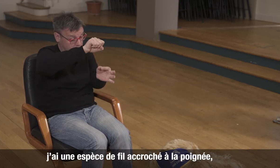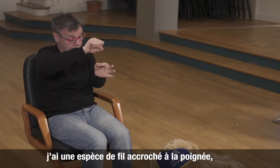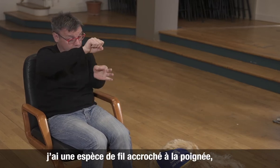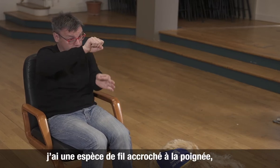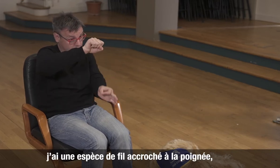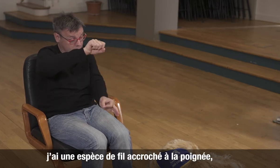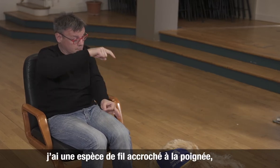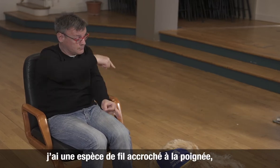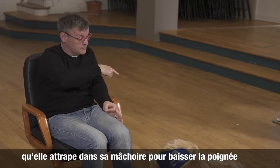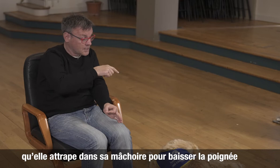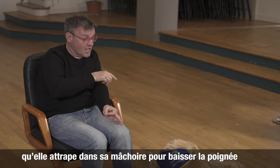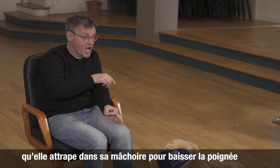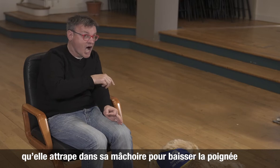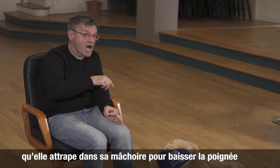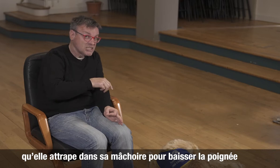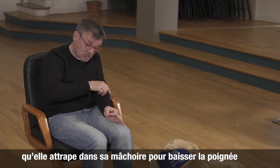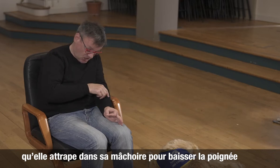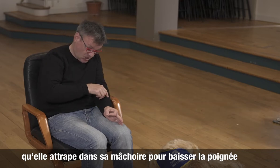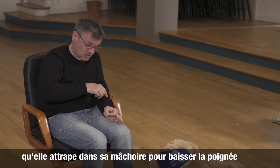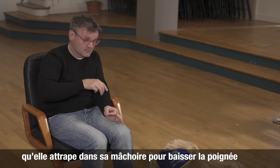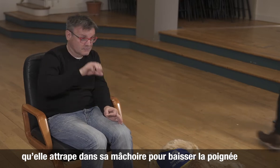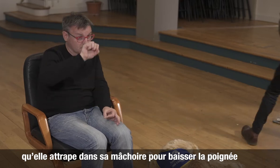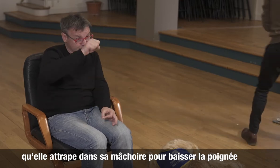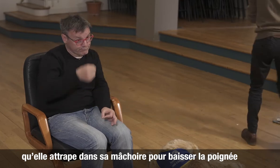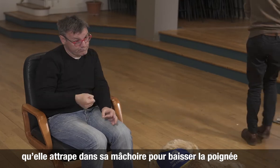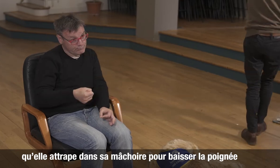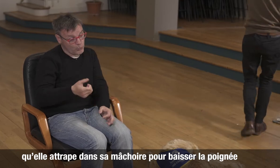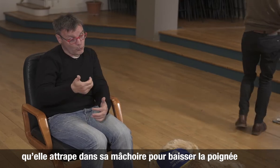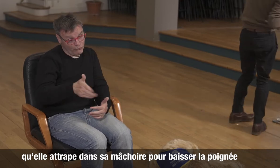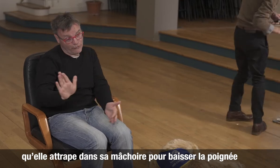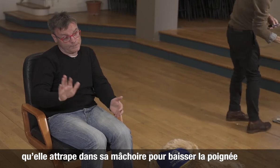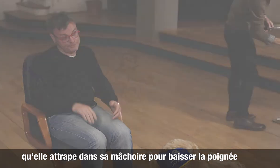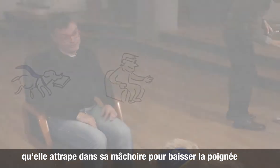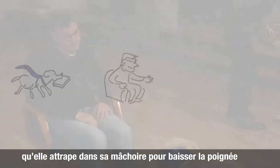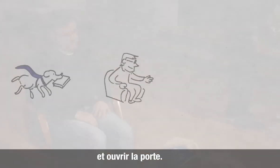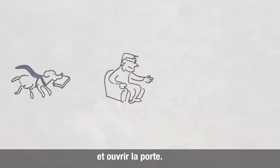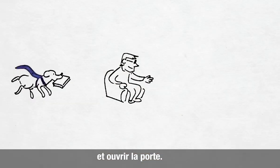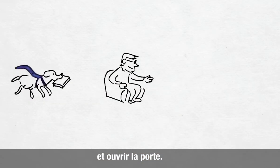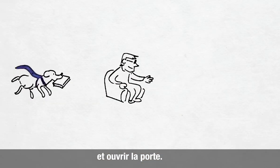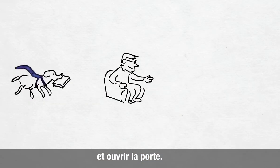accroché à la poignée. Qu'elle attrape dans sa mâchoire pour baisser la poignée et ouvrir la porte.